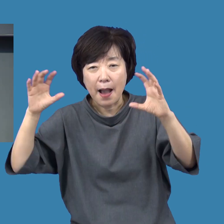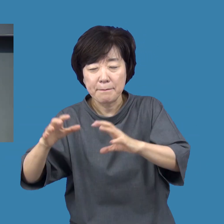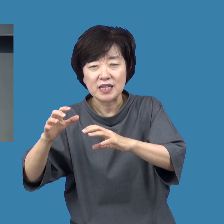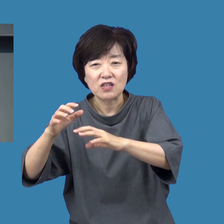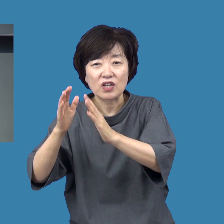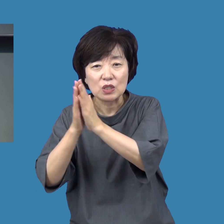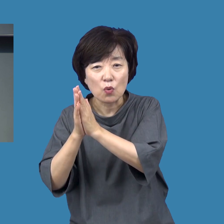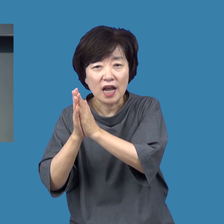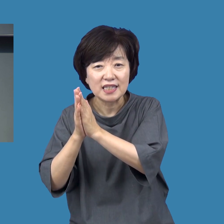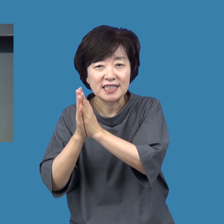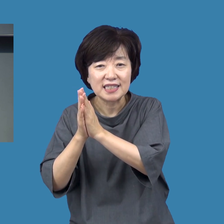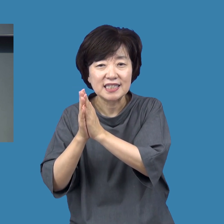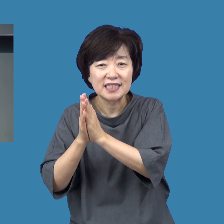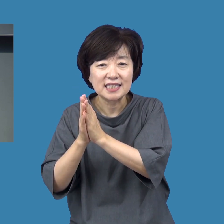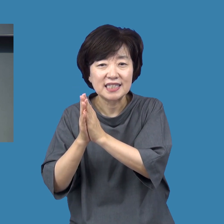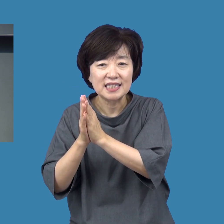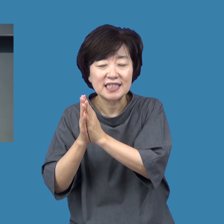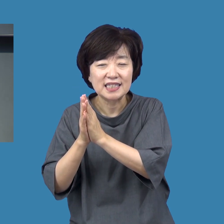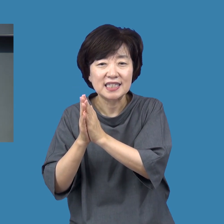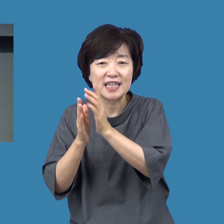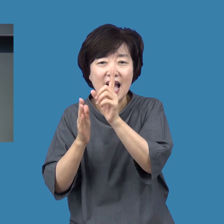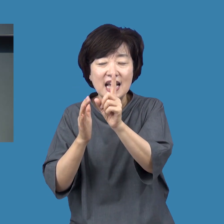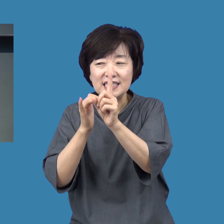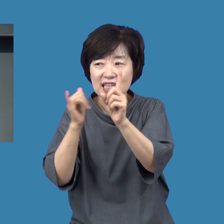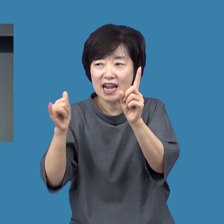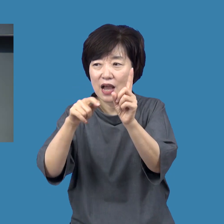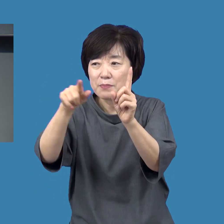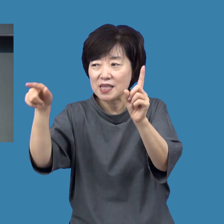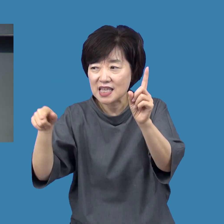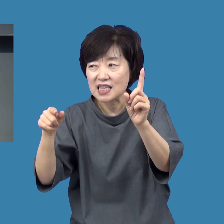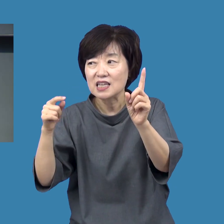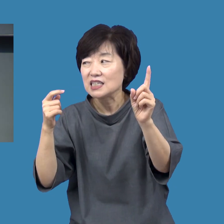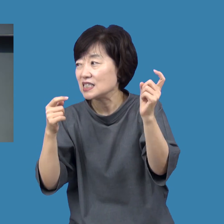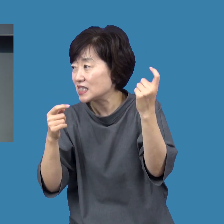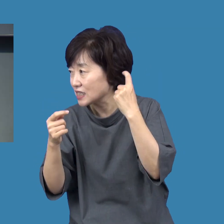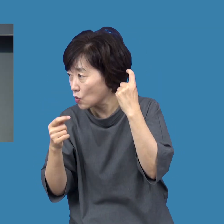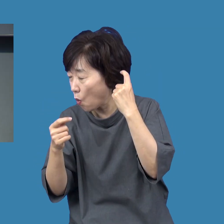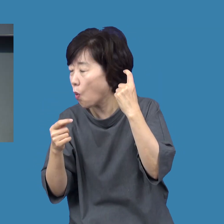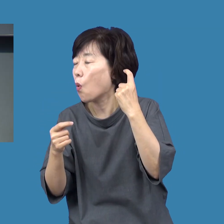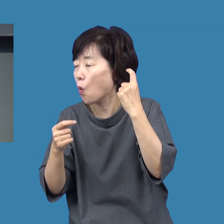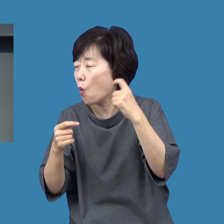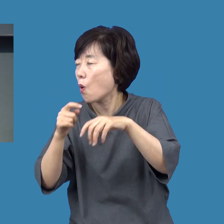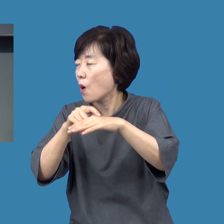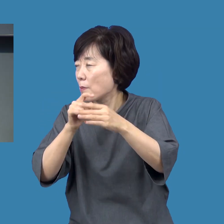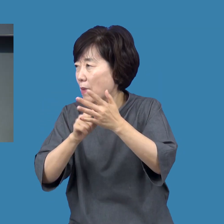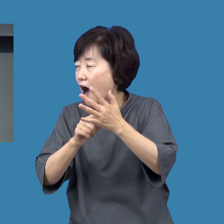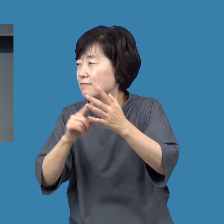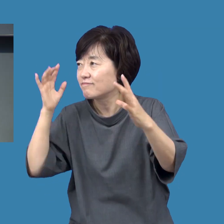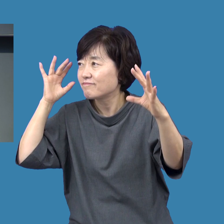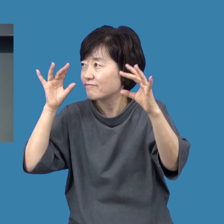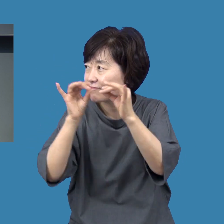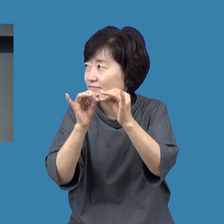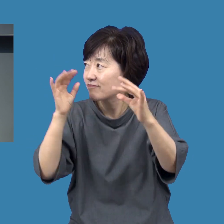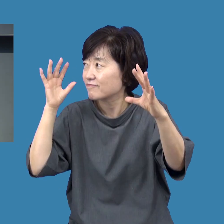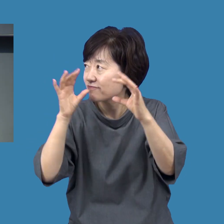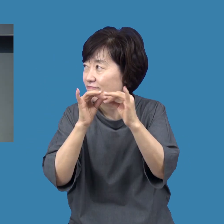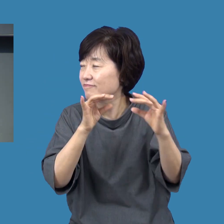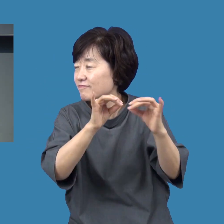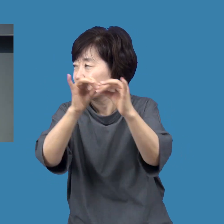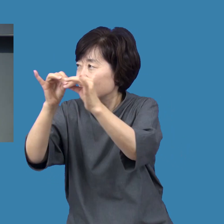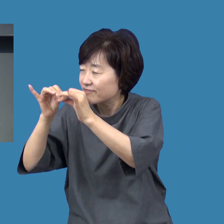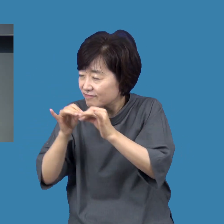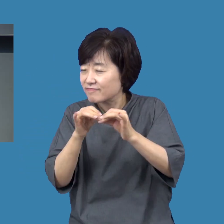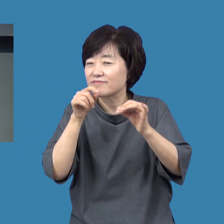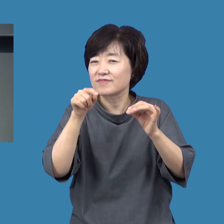사람이 또박또박 기도를 하면 거기에 다 같이 아멘으로 마음을 합치는 게 합심해서 기도한다는 거예요 원래는. 그러니까